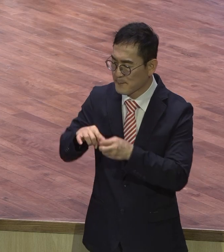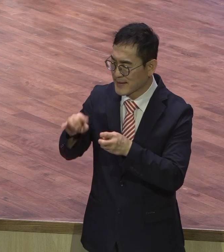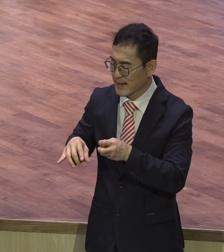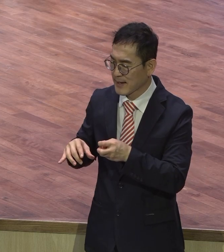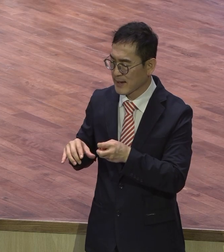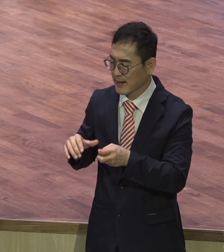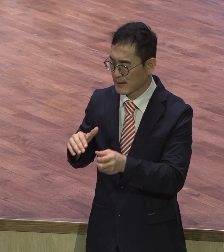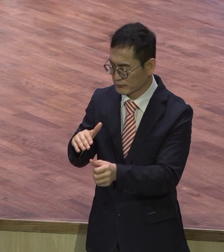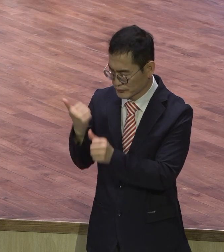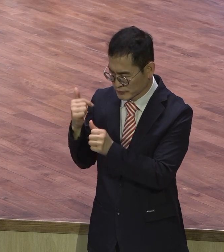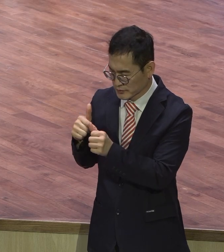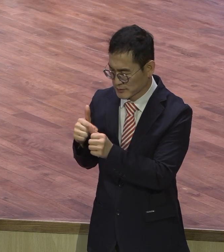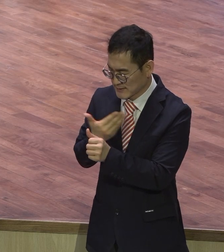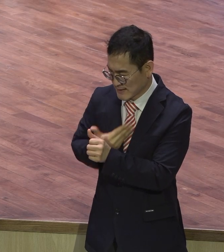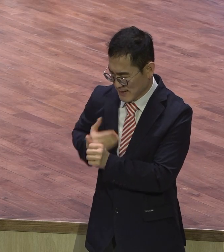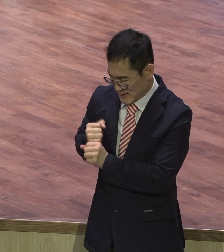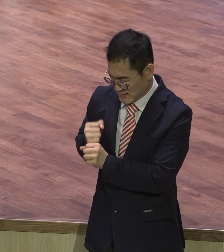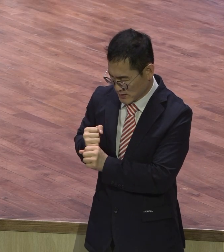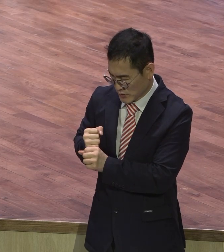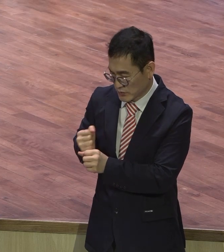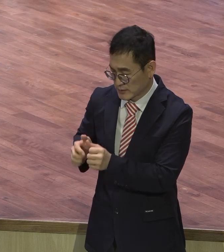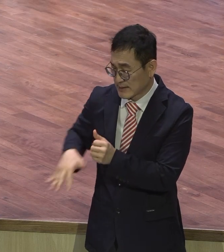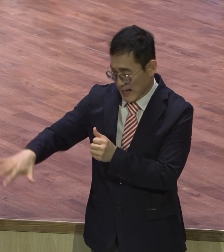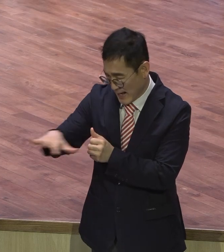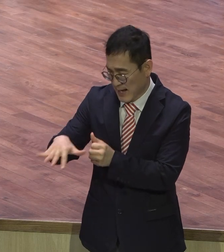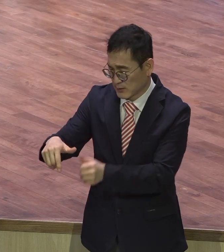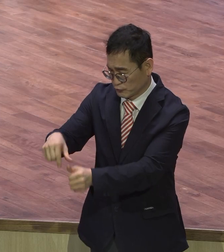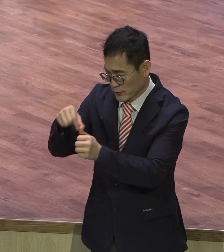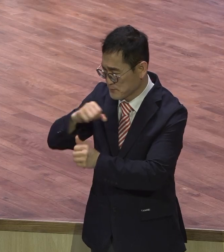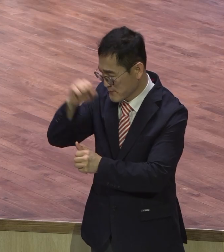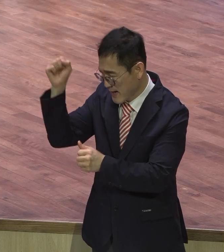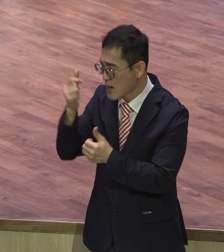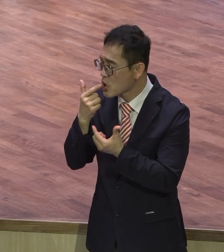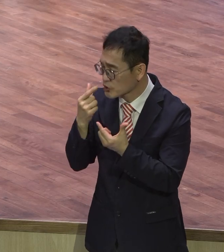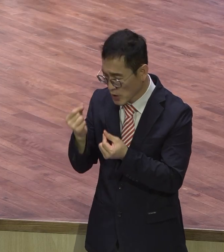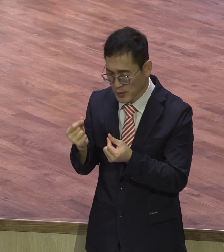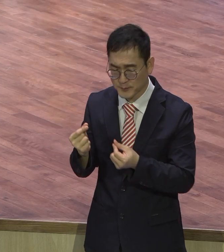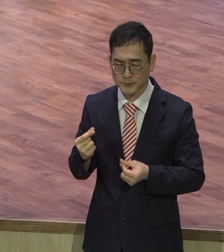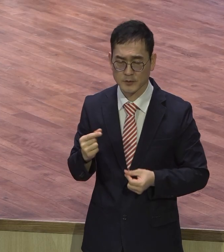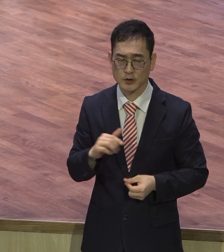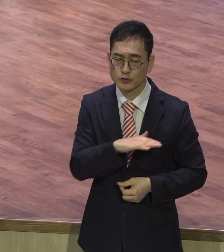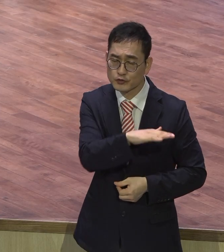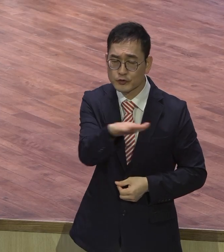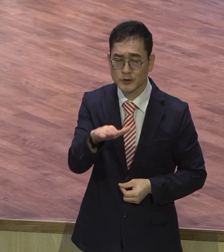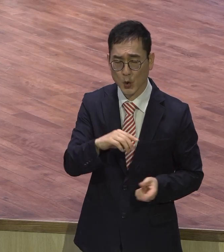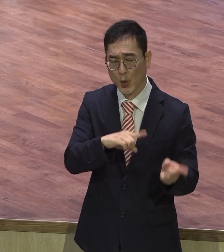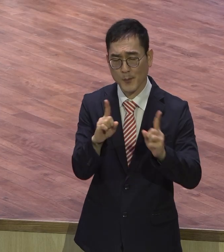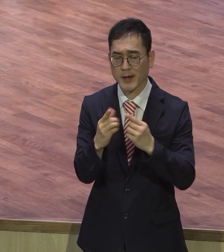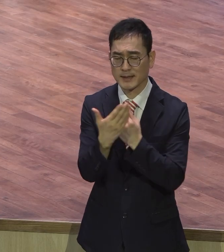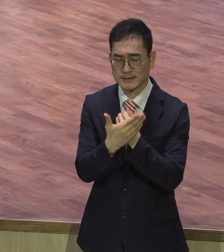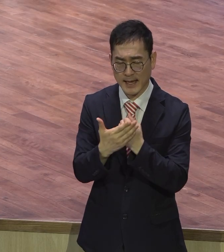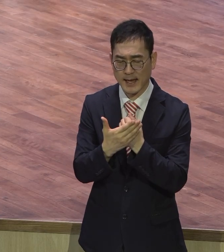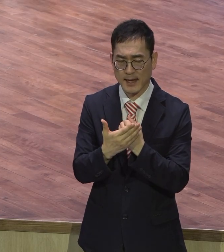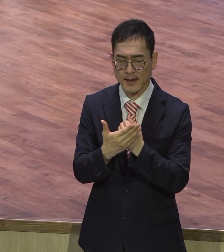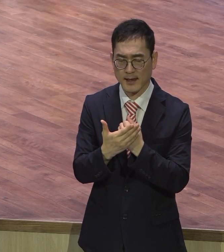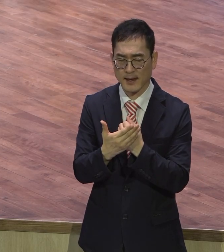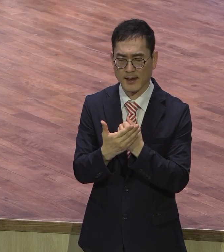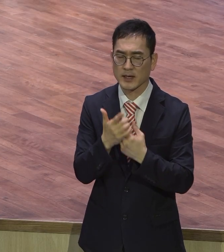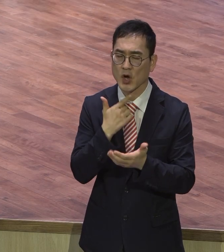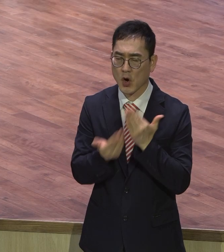동료들을 다 구원하신 것처럼 우리 영혼계 모든 성도들 이번 한 주간도 회복의 은혜를 처음 켜야